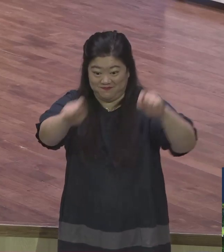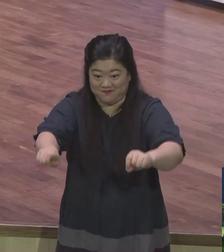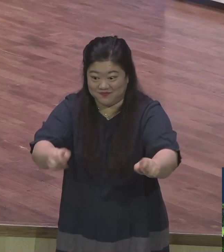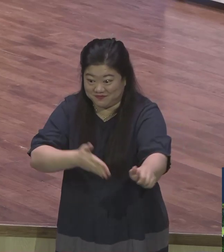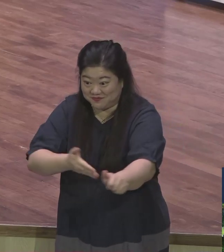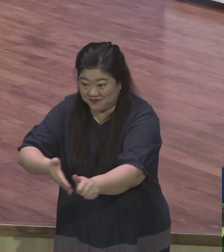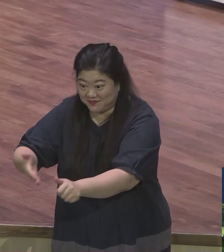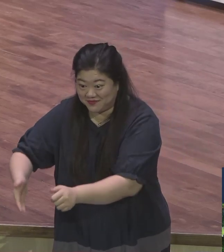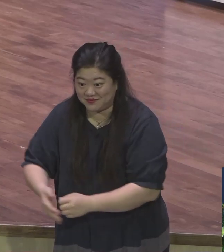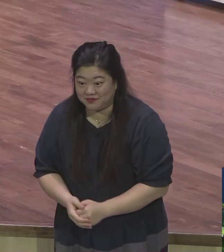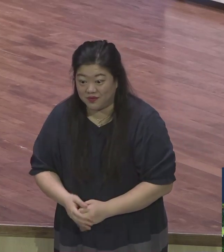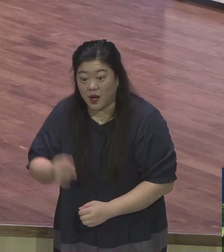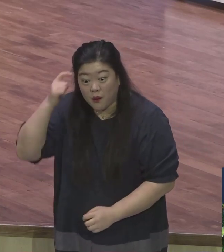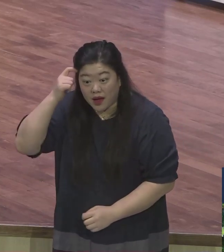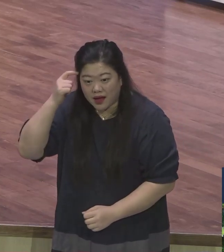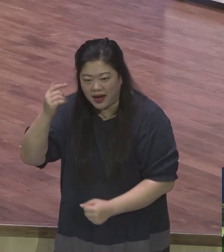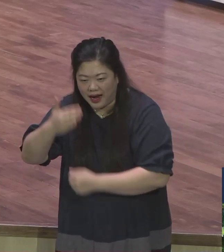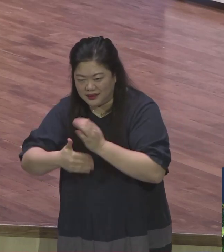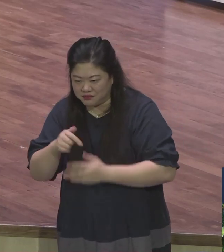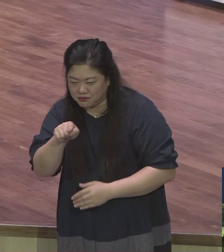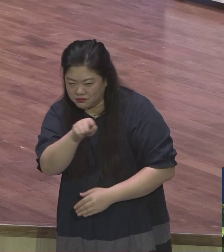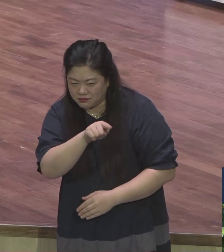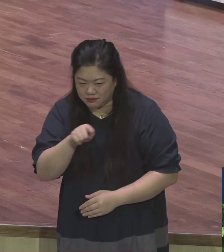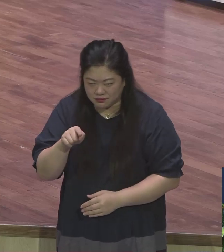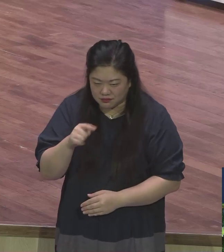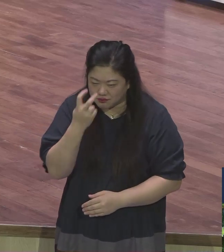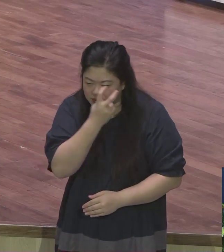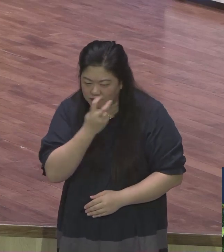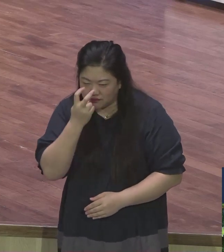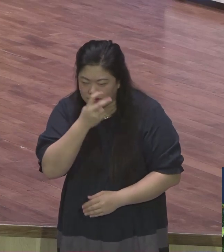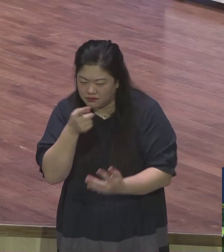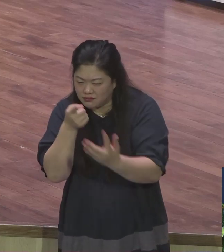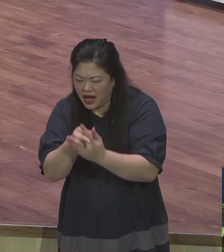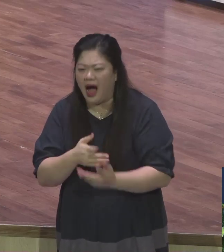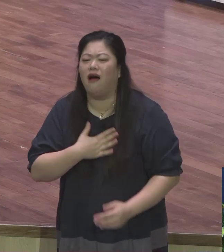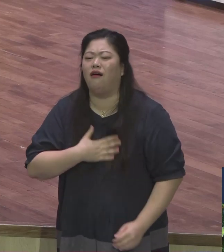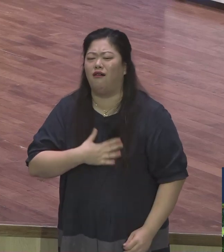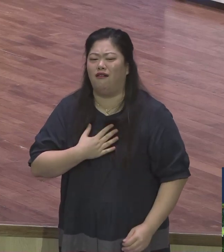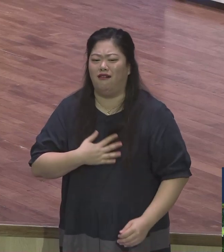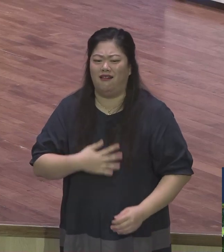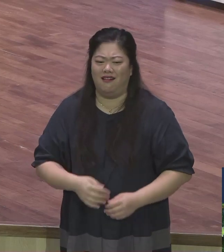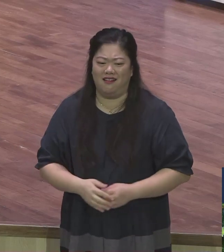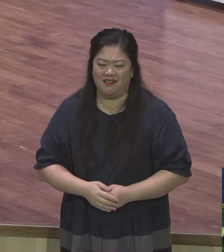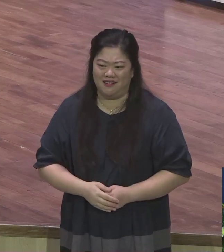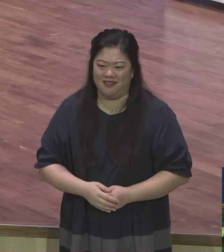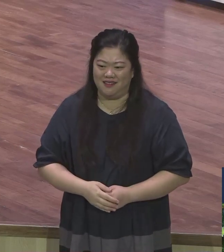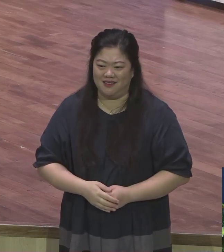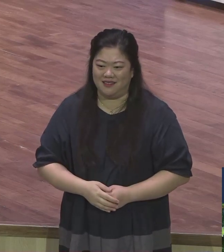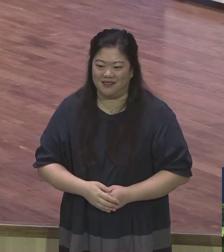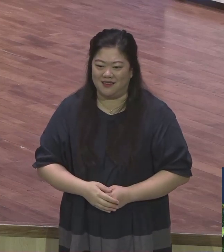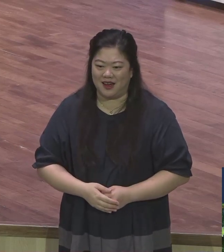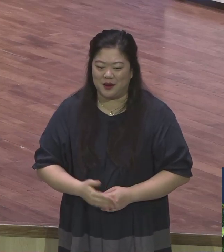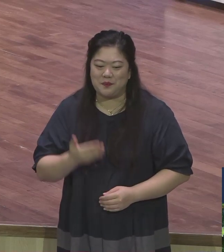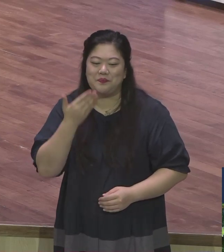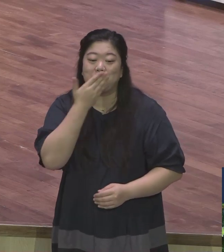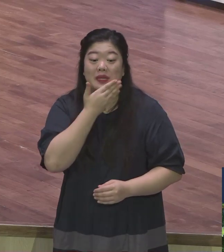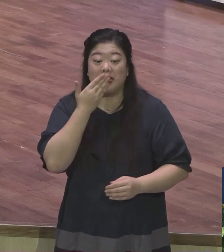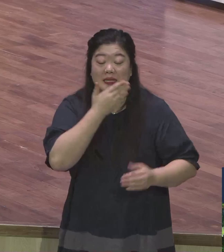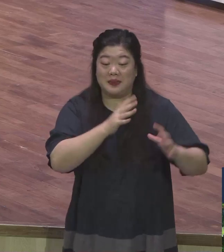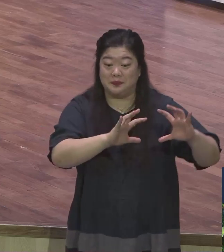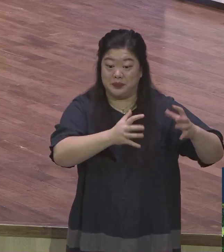하나님께서 다 보고 계신단 말이에요. 하나님 다 보고 계신단 말이에요. 필리핀 사역 현장,